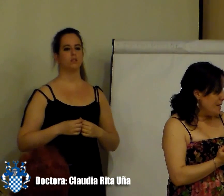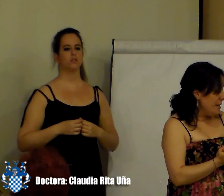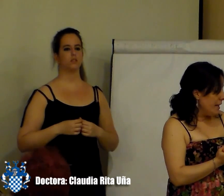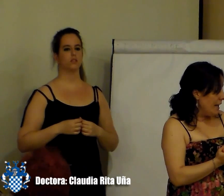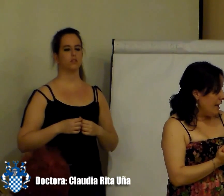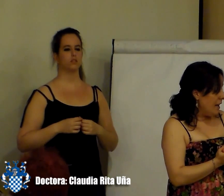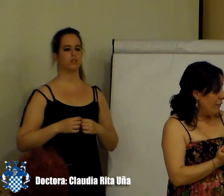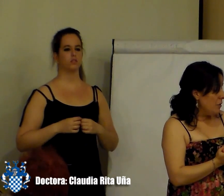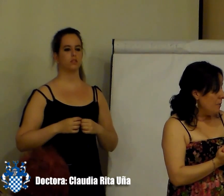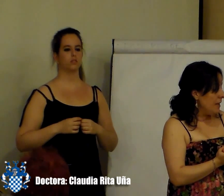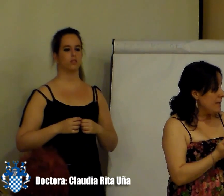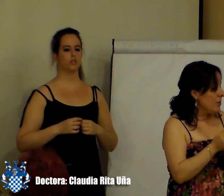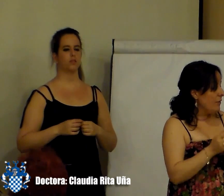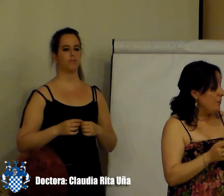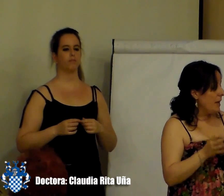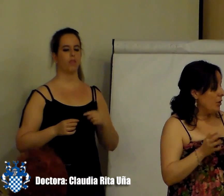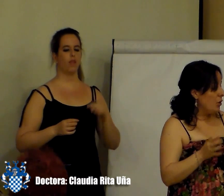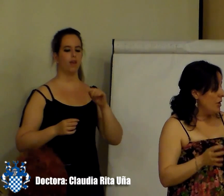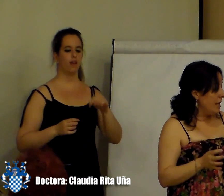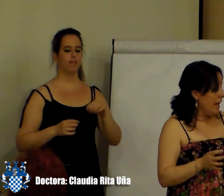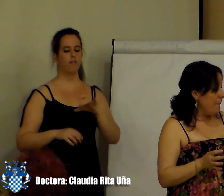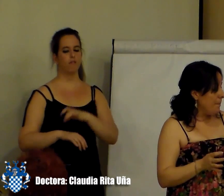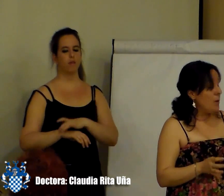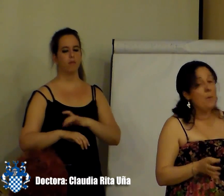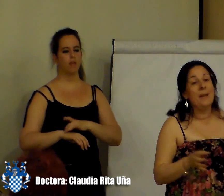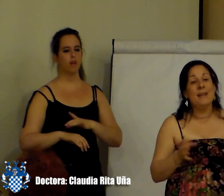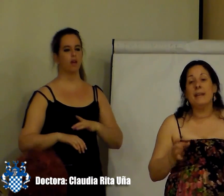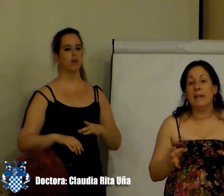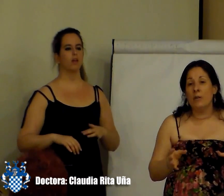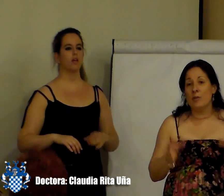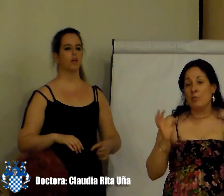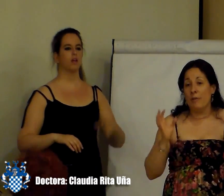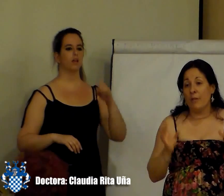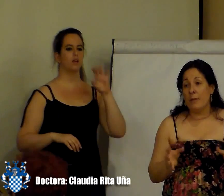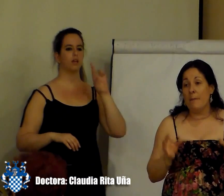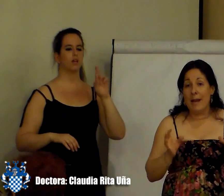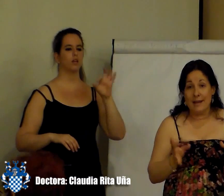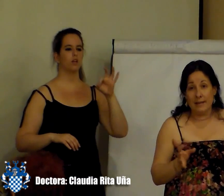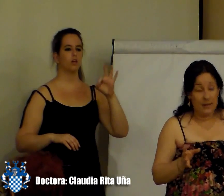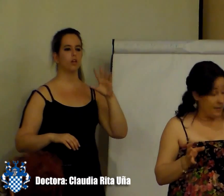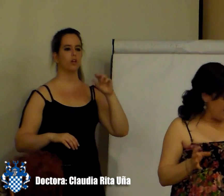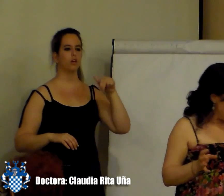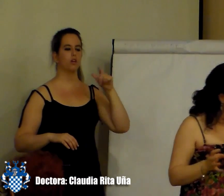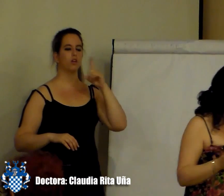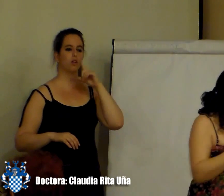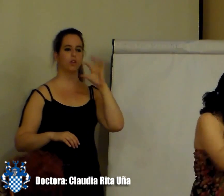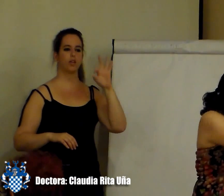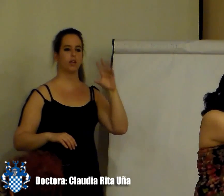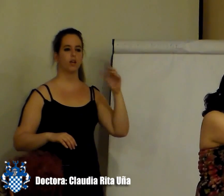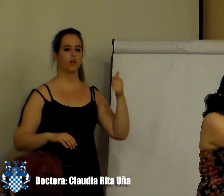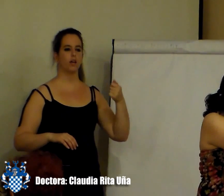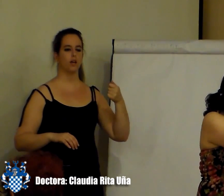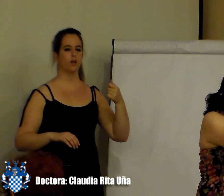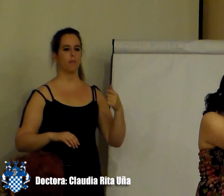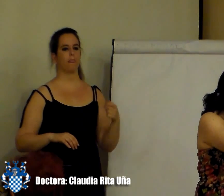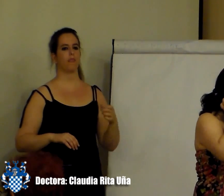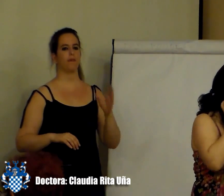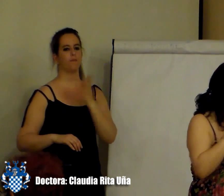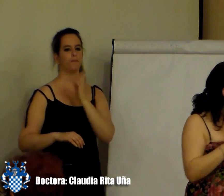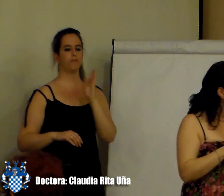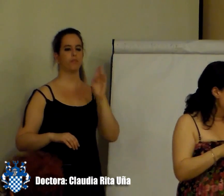a los pacientes que la fibromialgia es una enfermedad crónica, pero es benigna, no es una enfermedad maligna, ¿sí? Que con